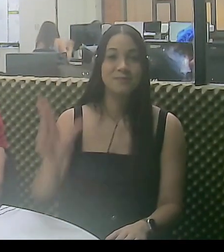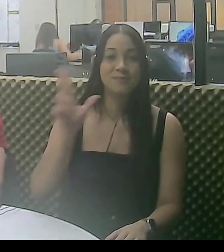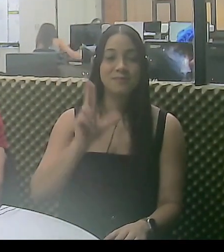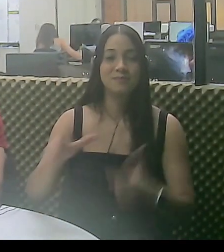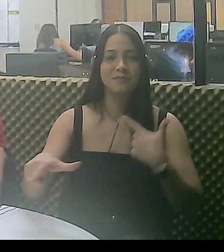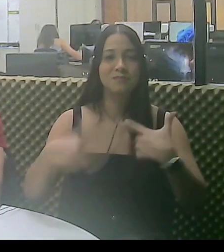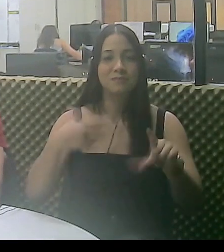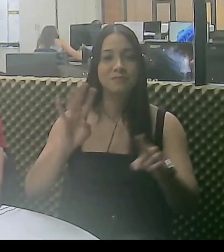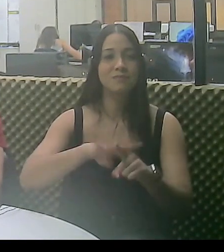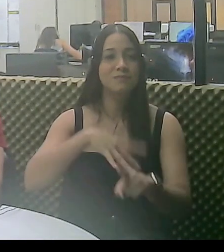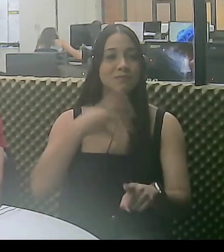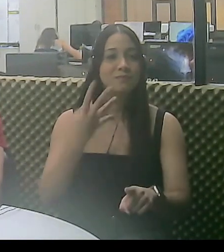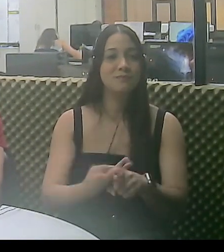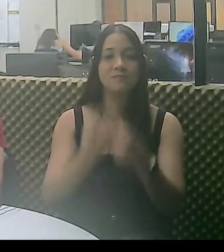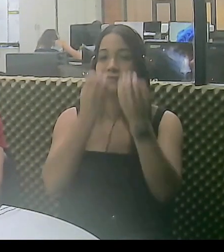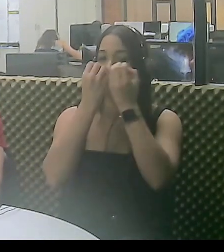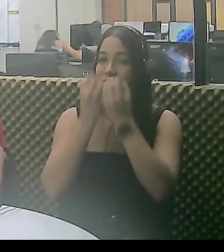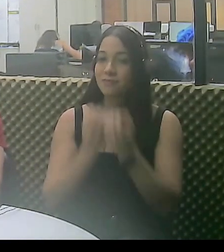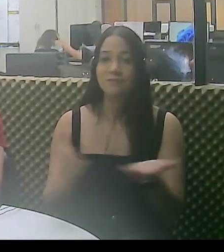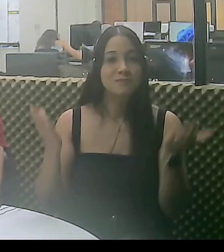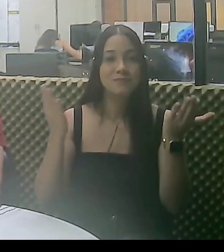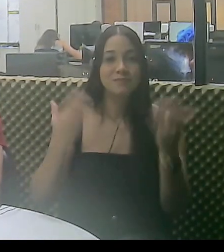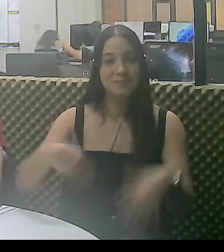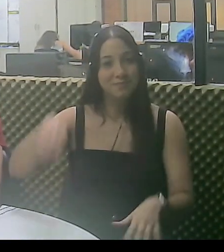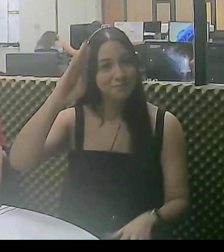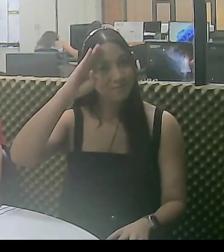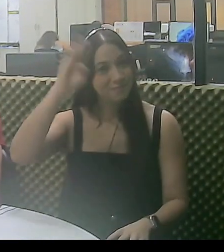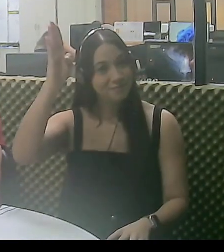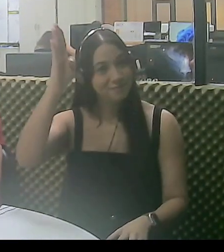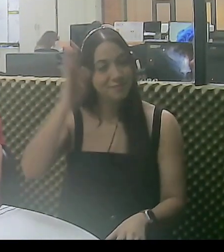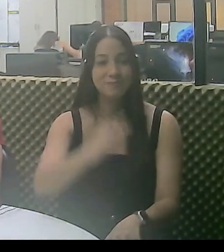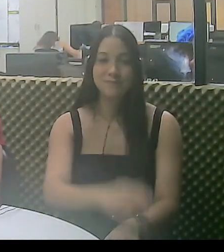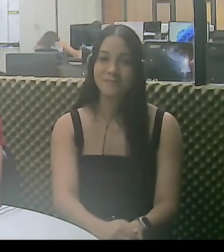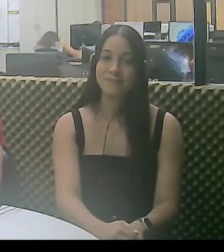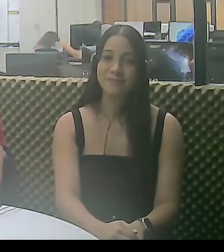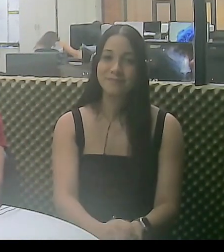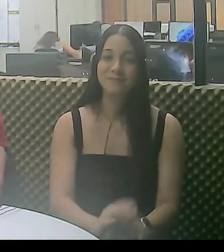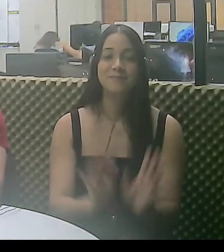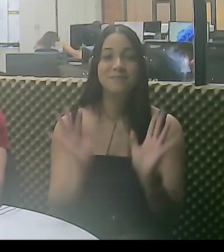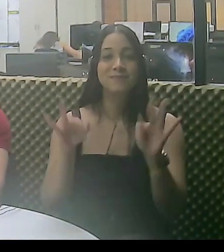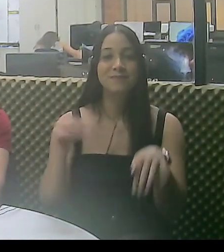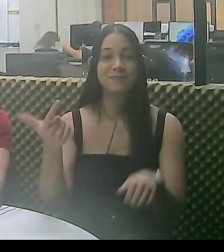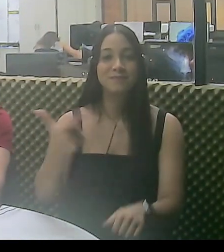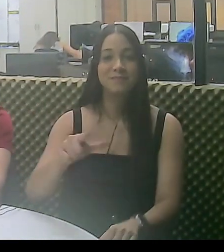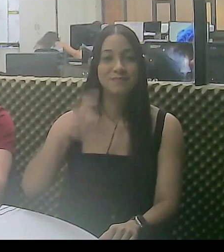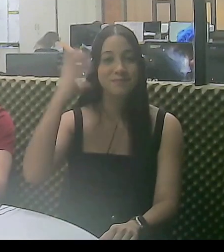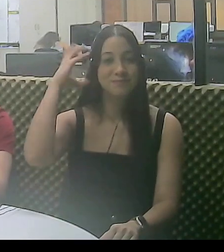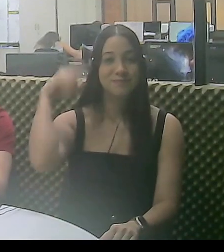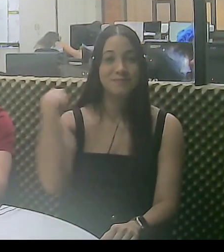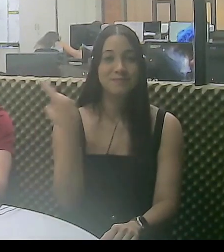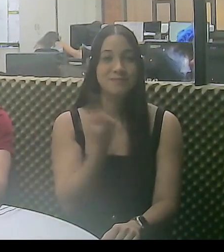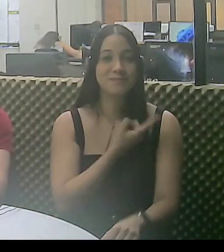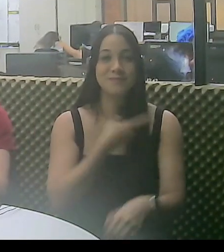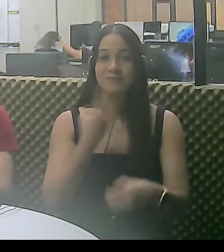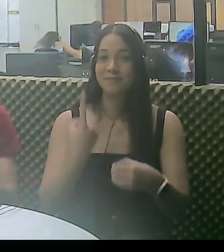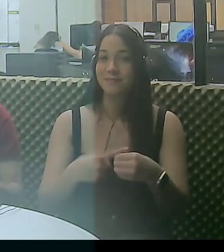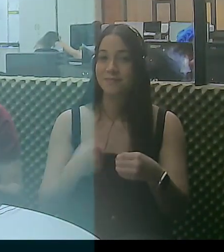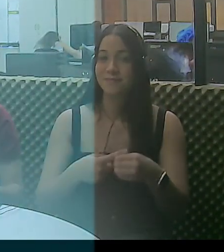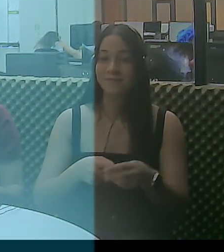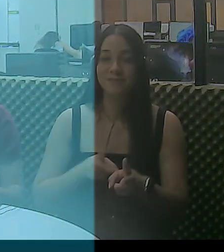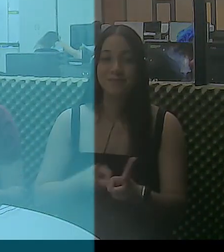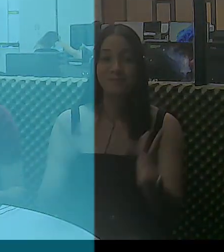Comunicação, Marco Túlio de Castro Kalimann. Prefeitura de Uberlândia. Fazer mais, fazer bem. Até a